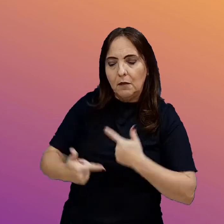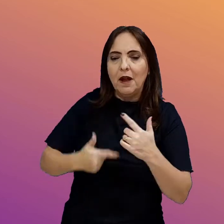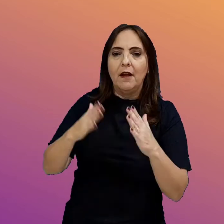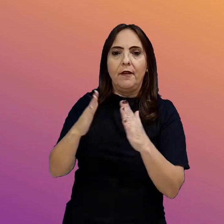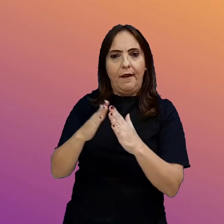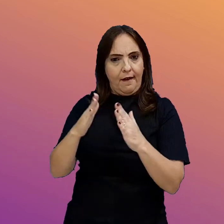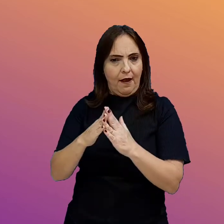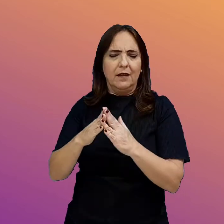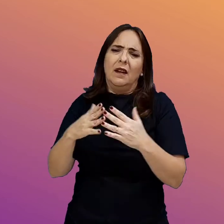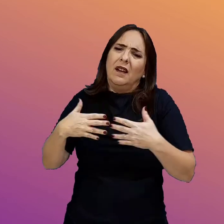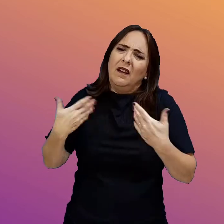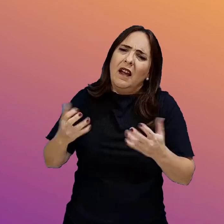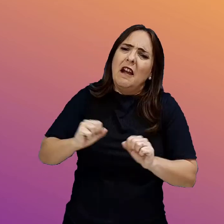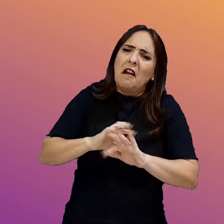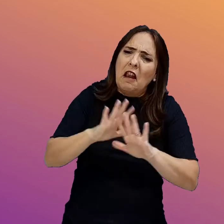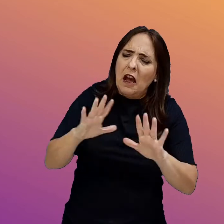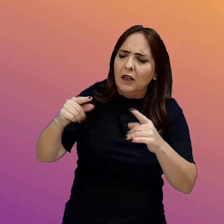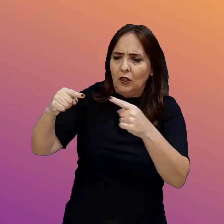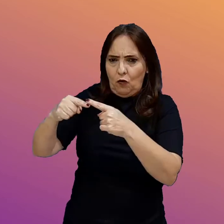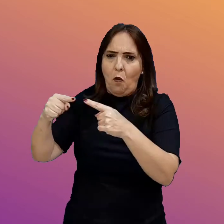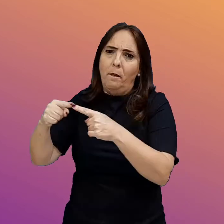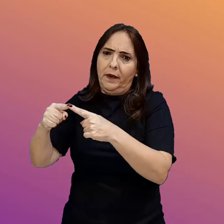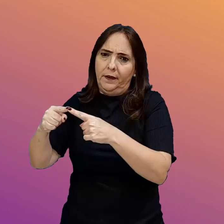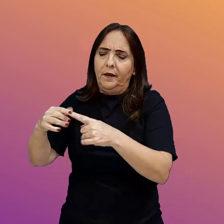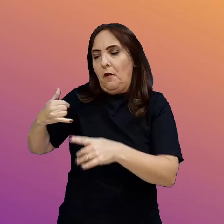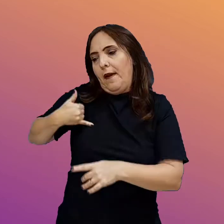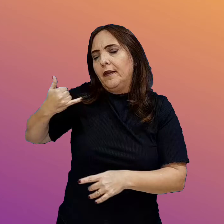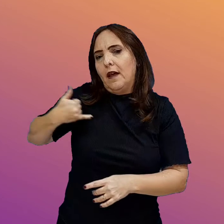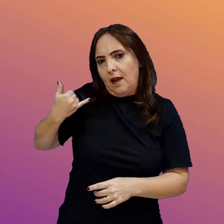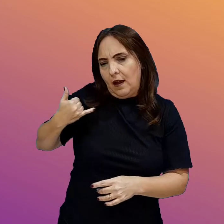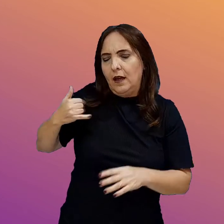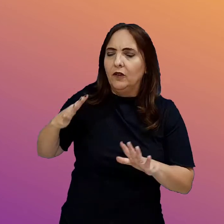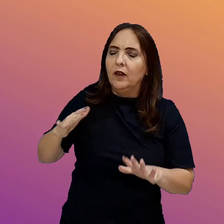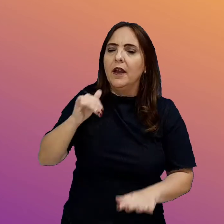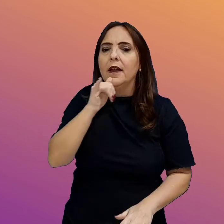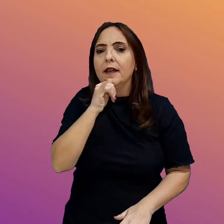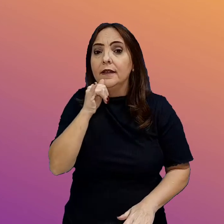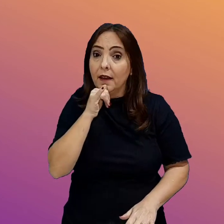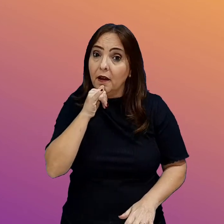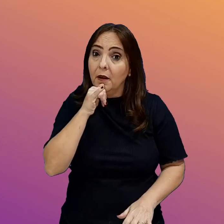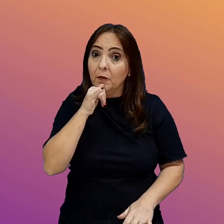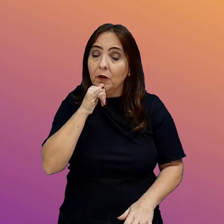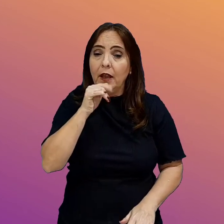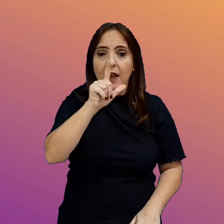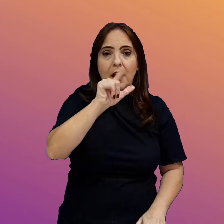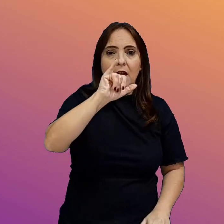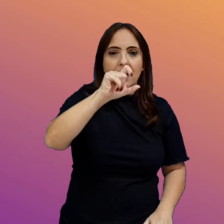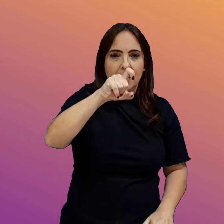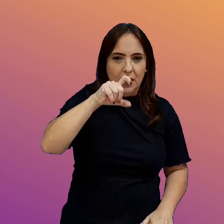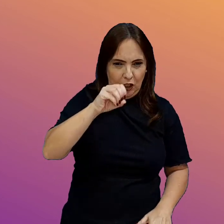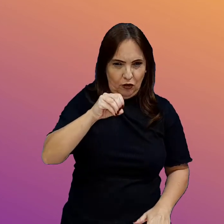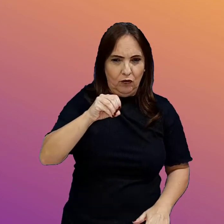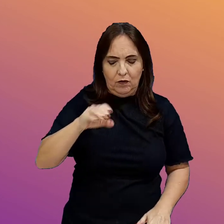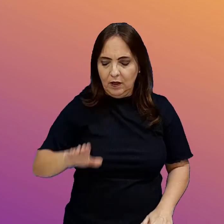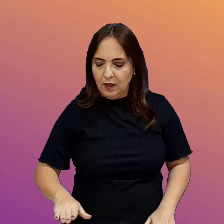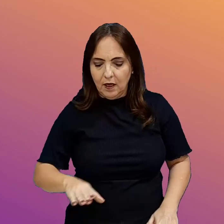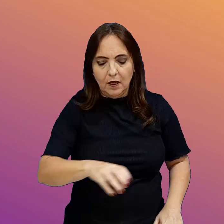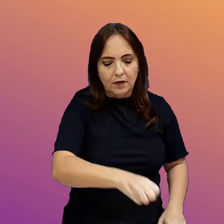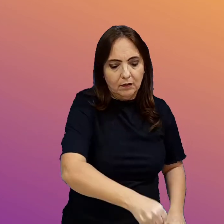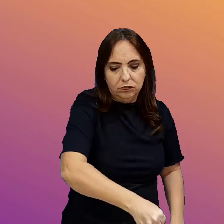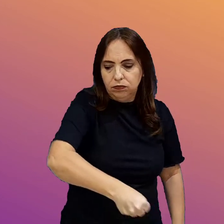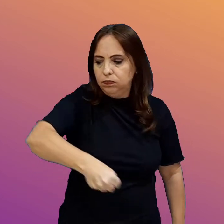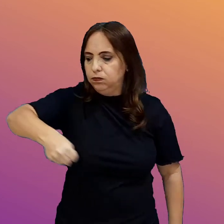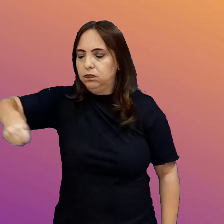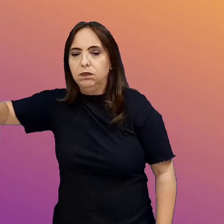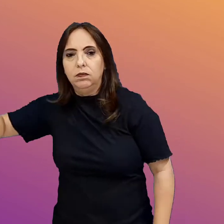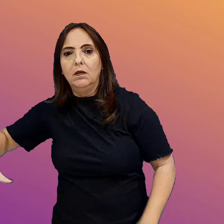tamanho delas, à força delas. Elas podem, por exemplo, jogar o lixo fora, depois